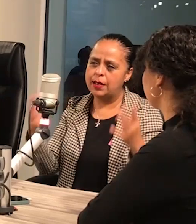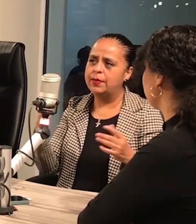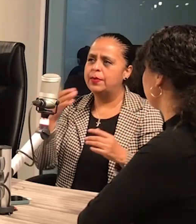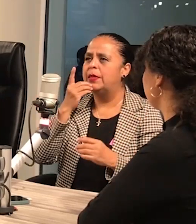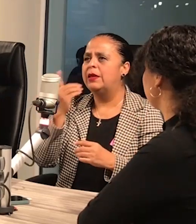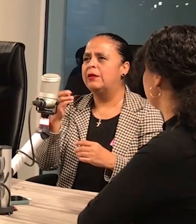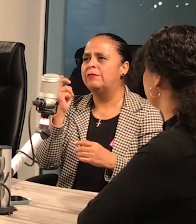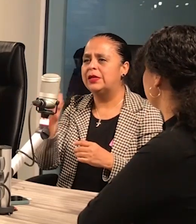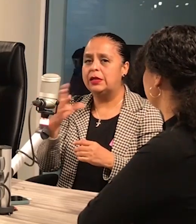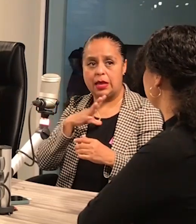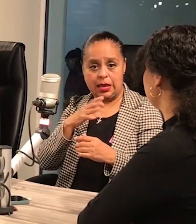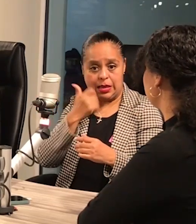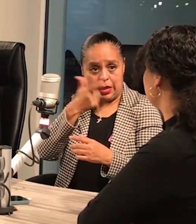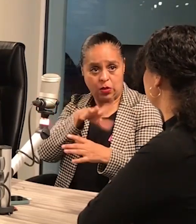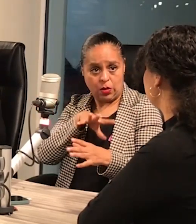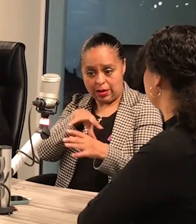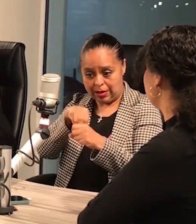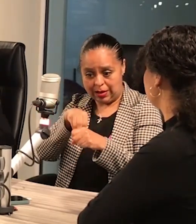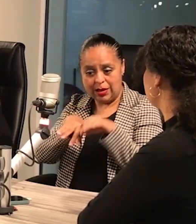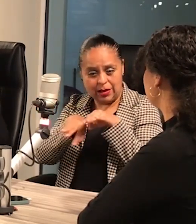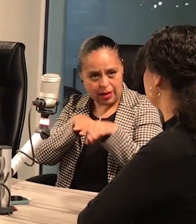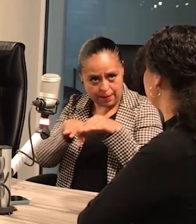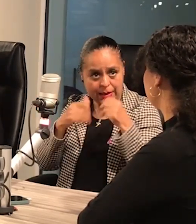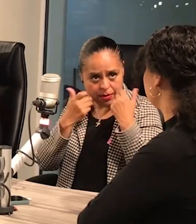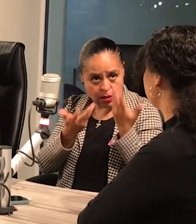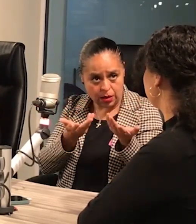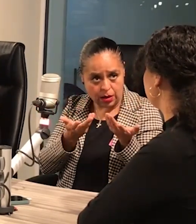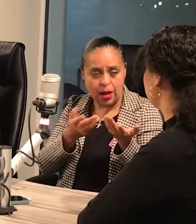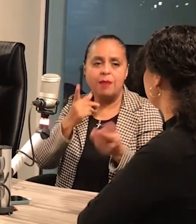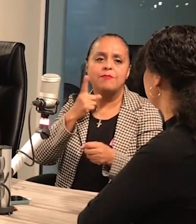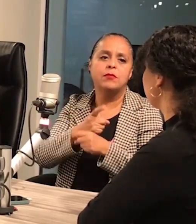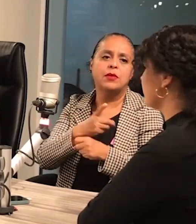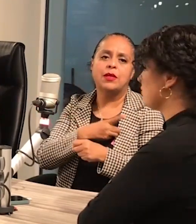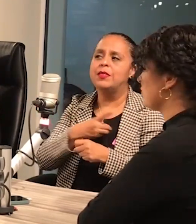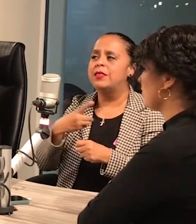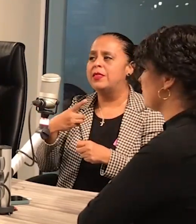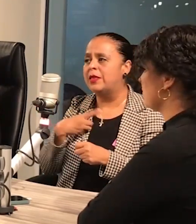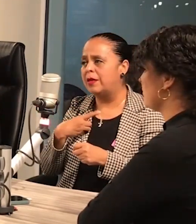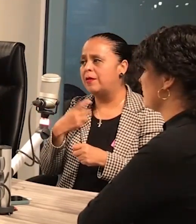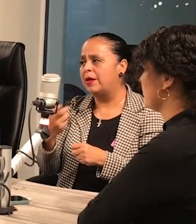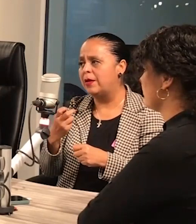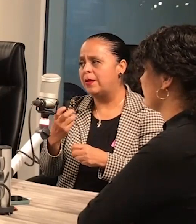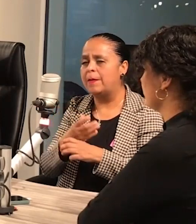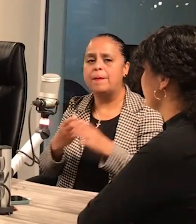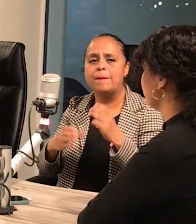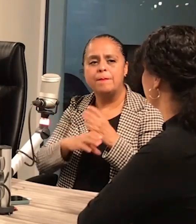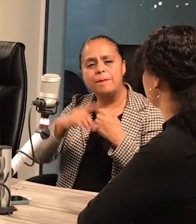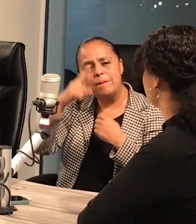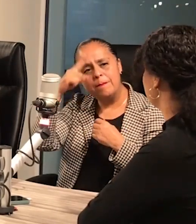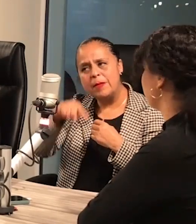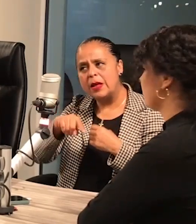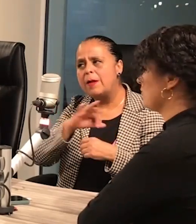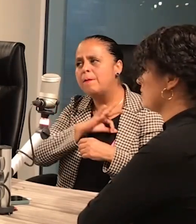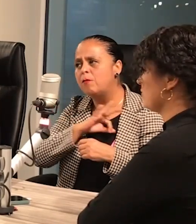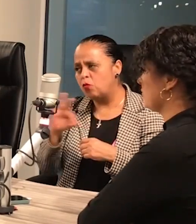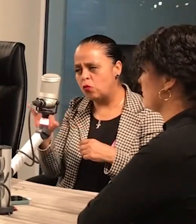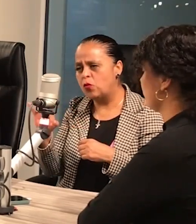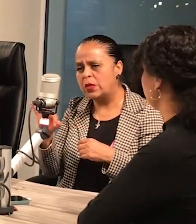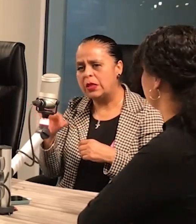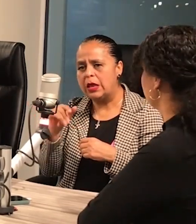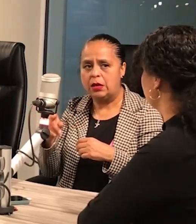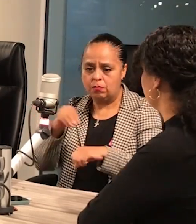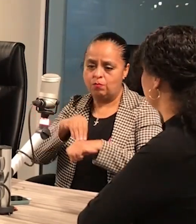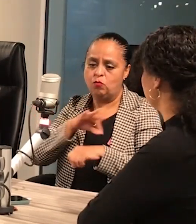una inclusión laboral como tal, debemos tener primero las herramientas para generar